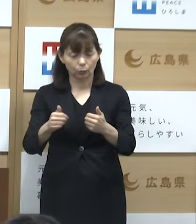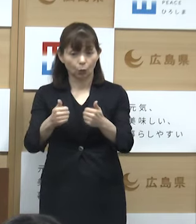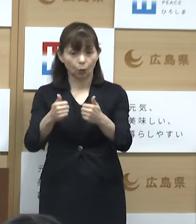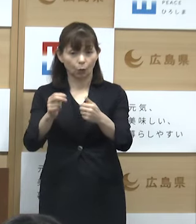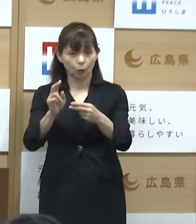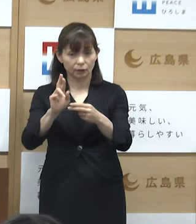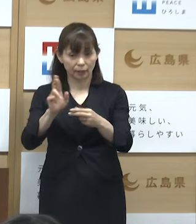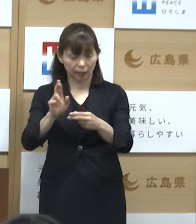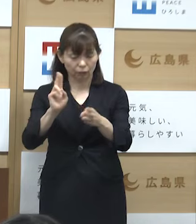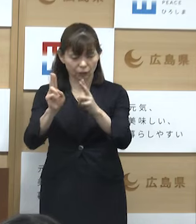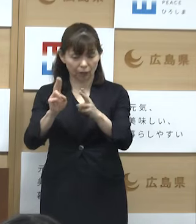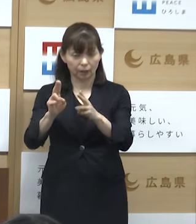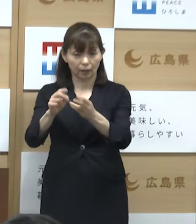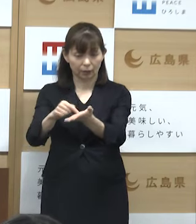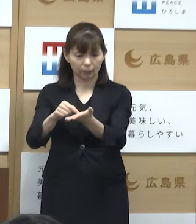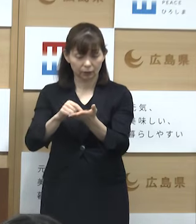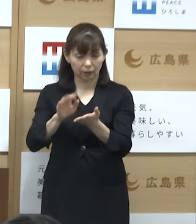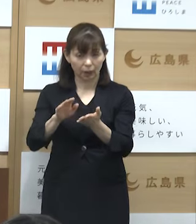できればと思います。